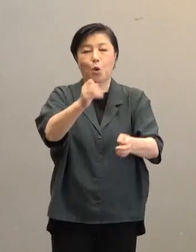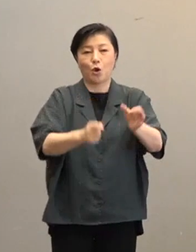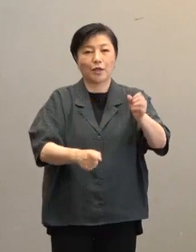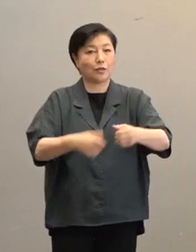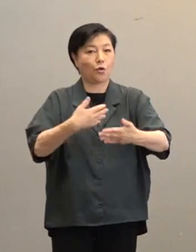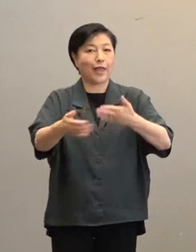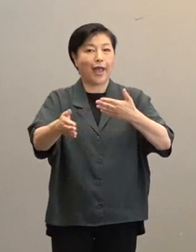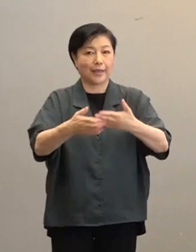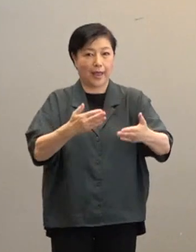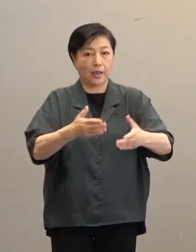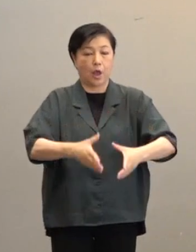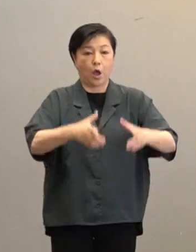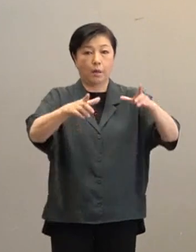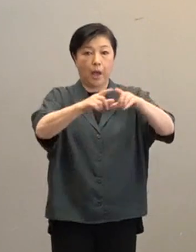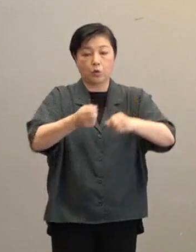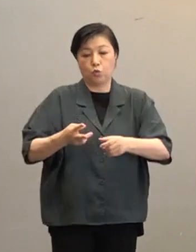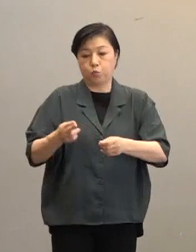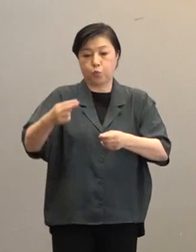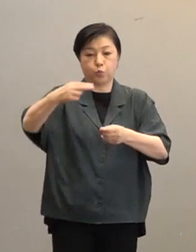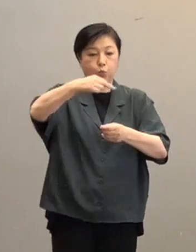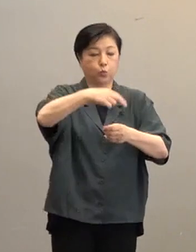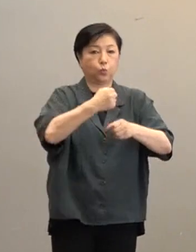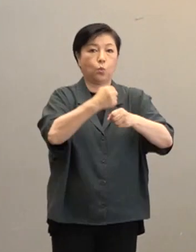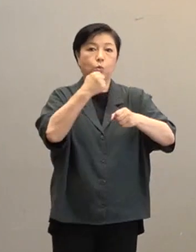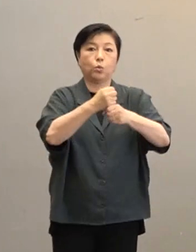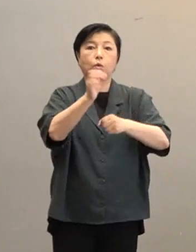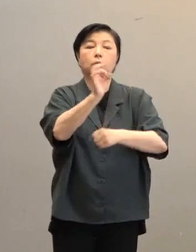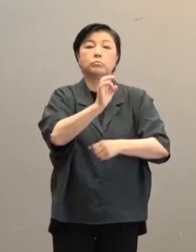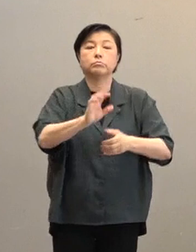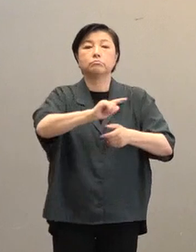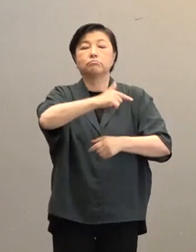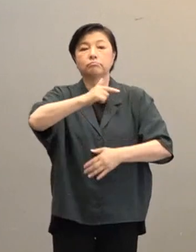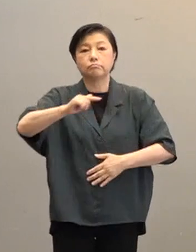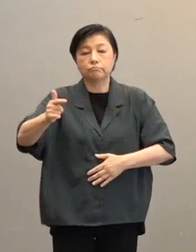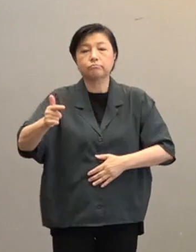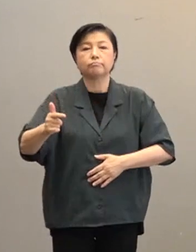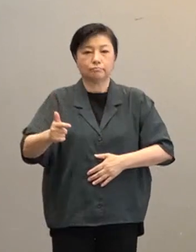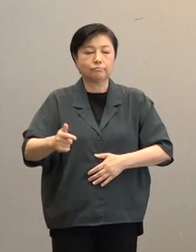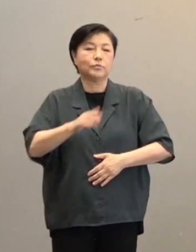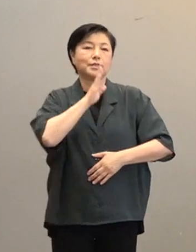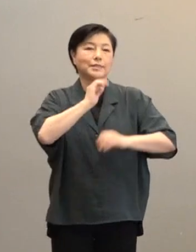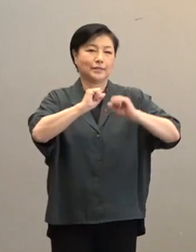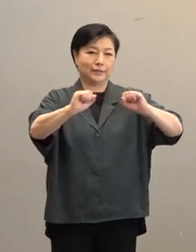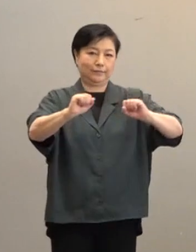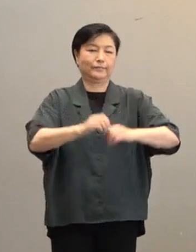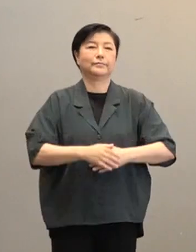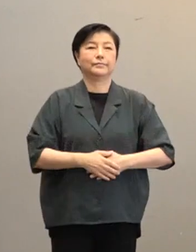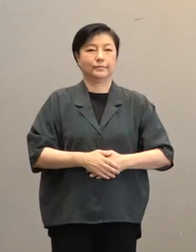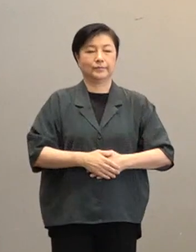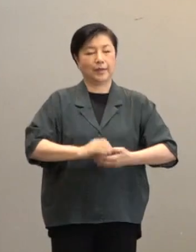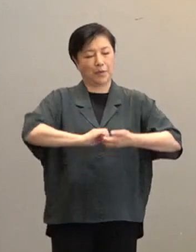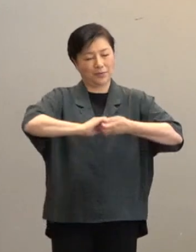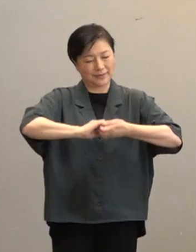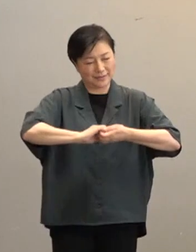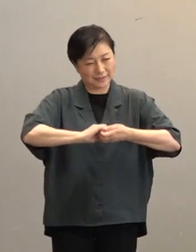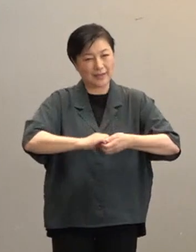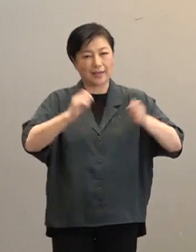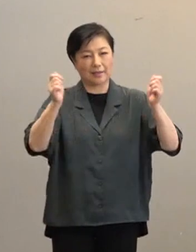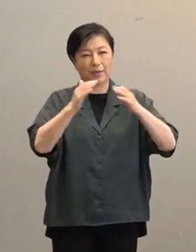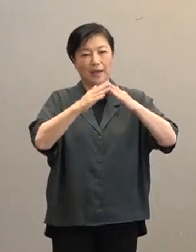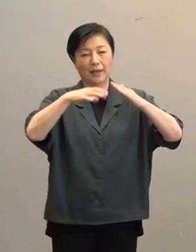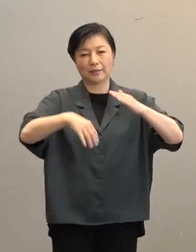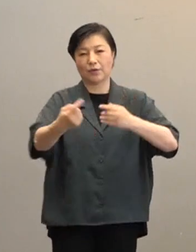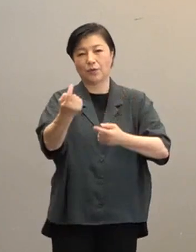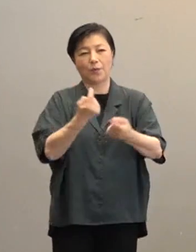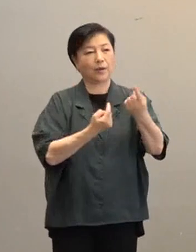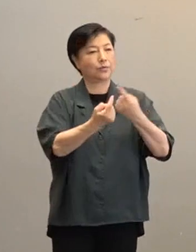牛乳パックを使った工作など牛乳に関連したさまざまな催しが実施をされます。ぜひイベント会場に足をお